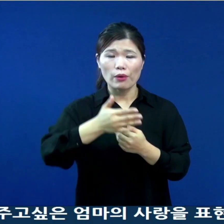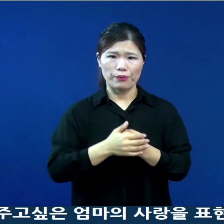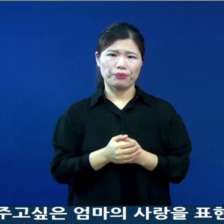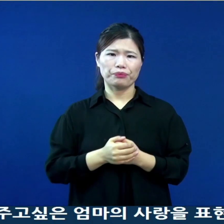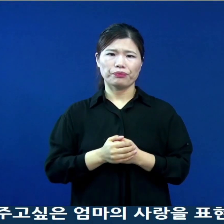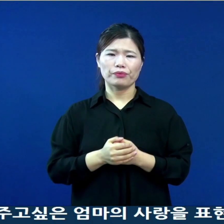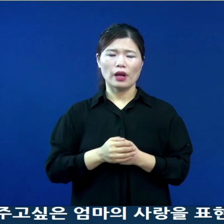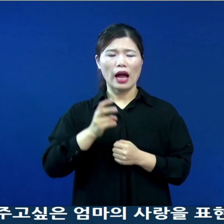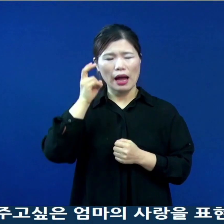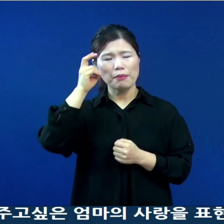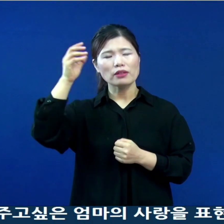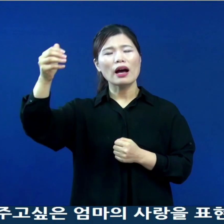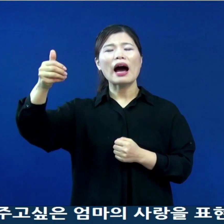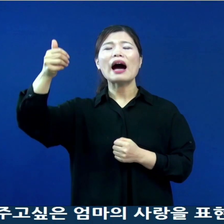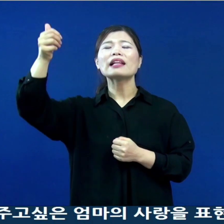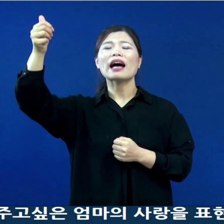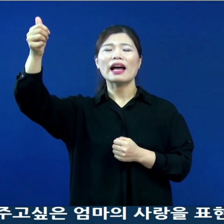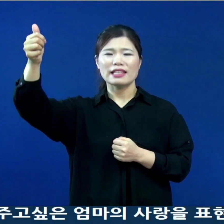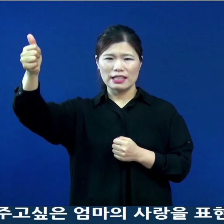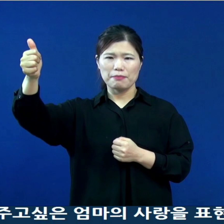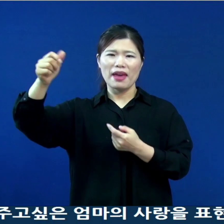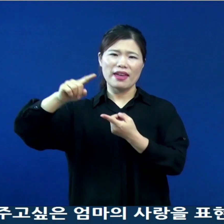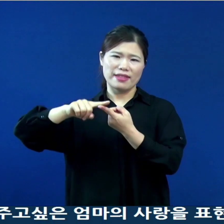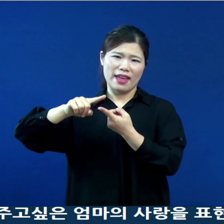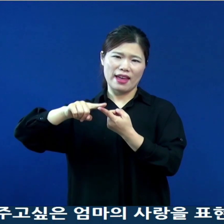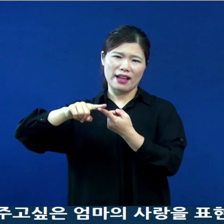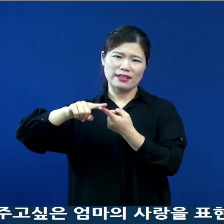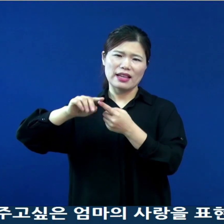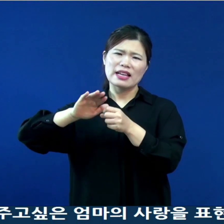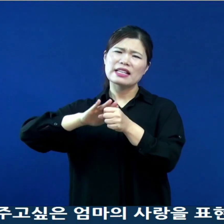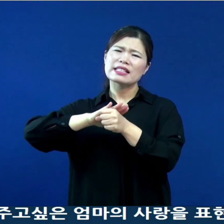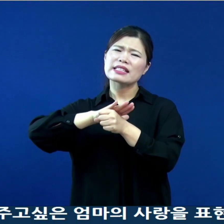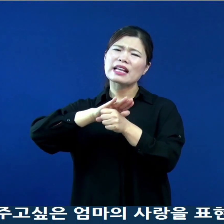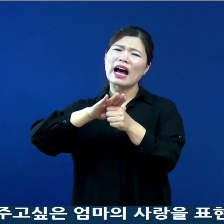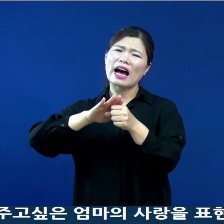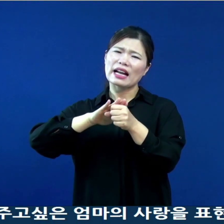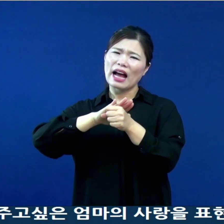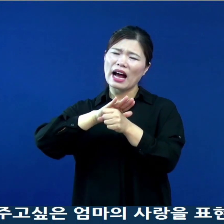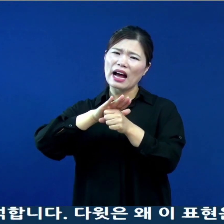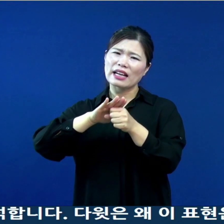하나님께서 자신을 사랑하는 그 사랑에 대한 반응으로 내가 사랑합니다,